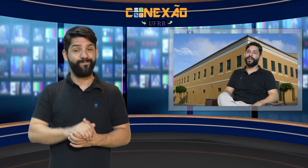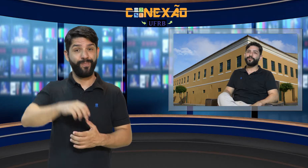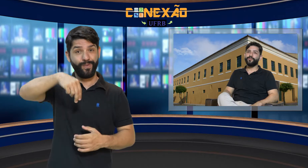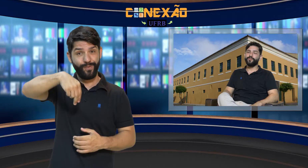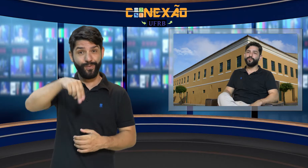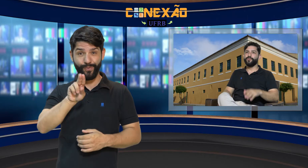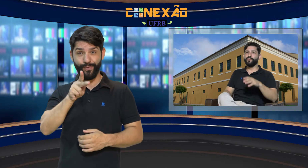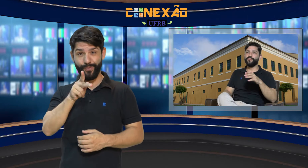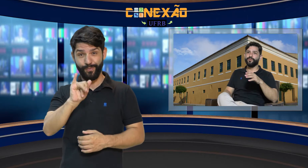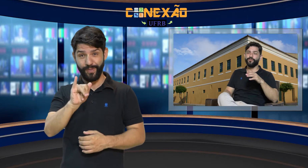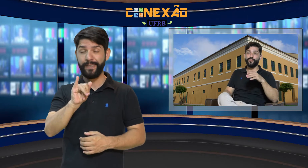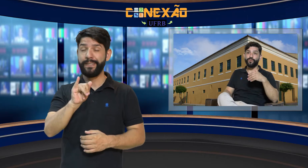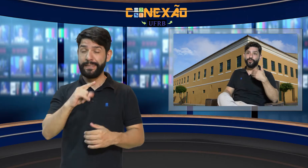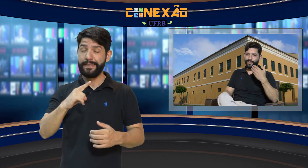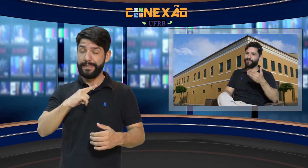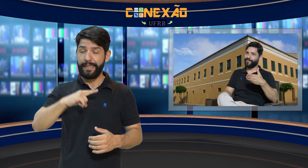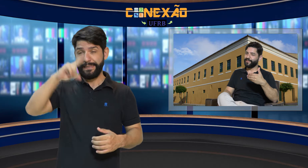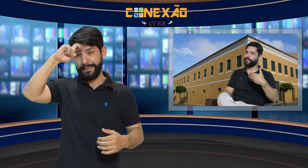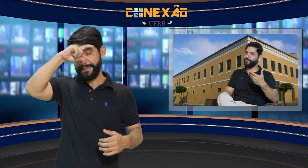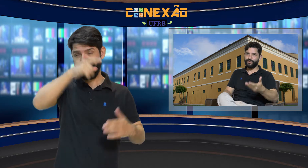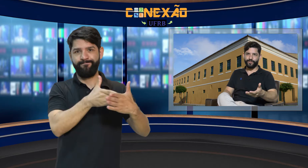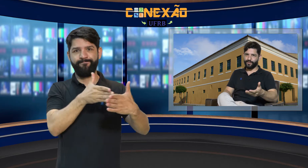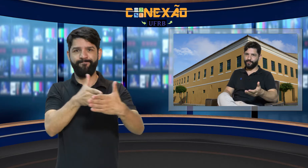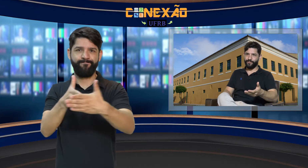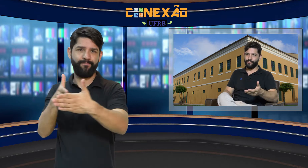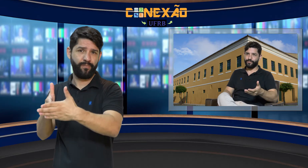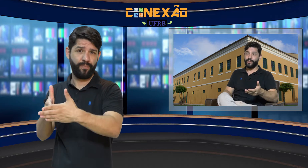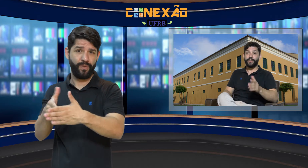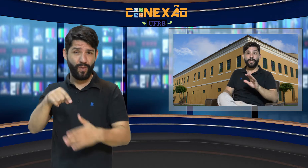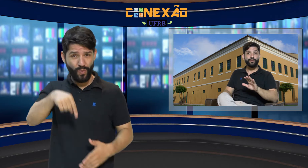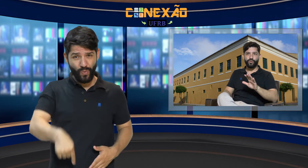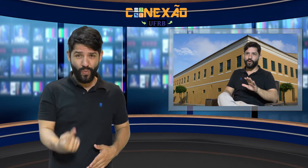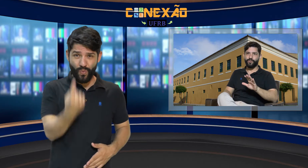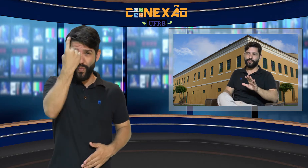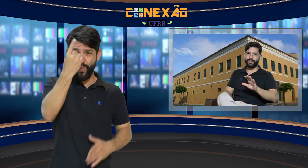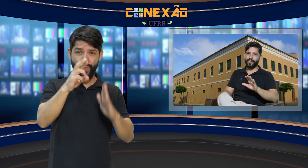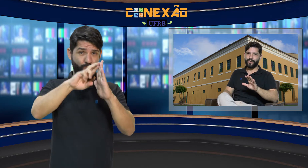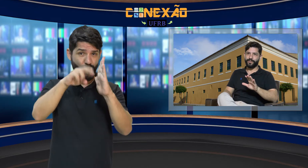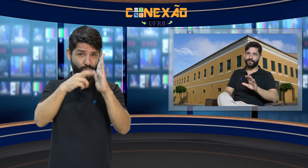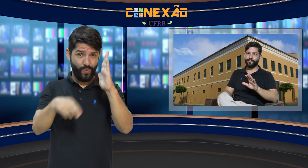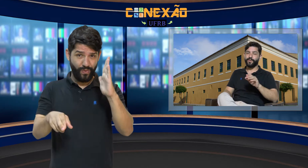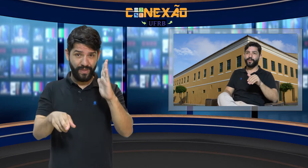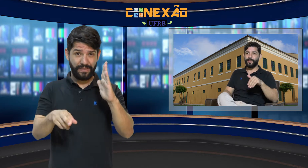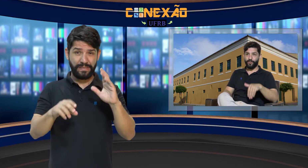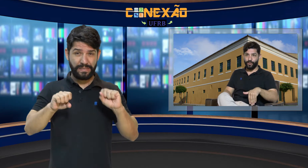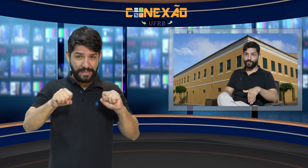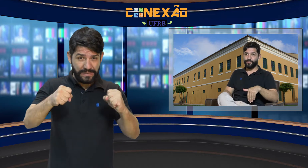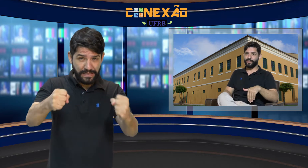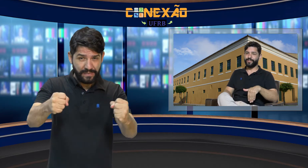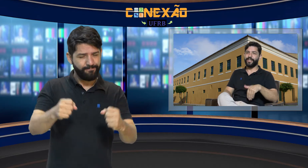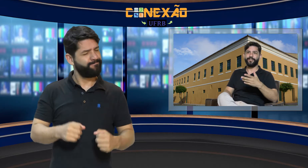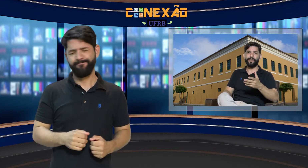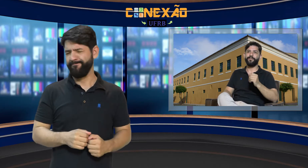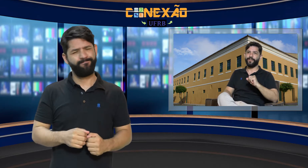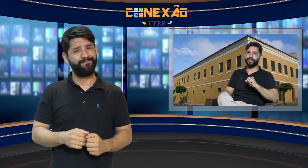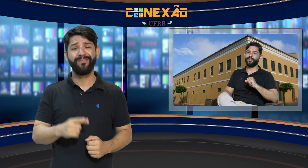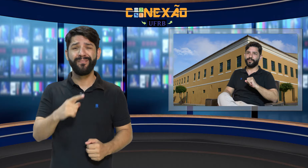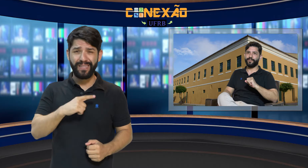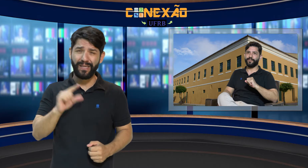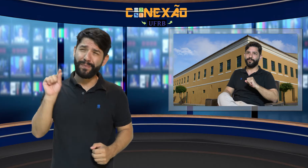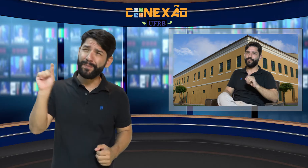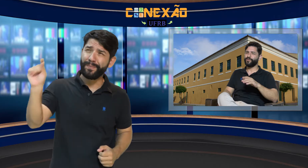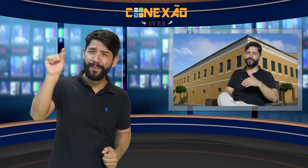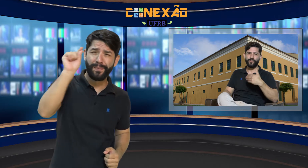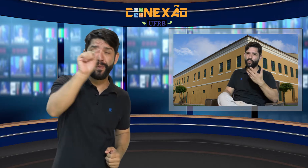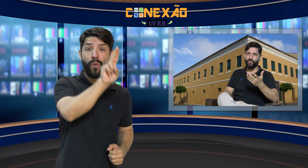De fato, o núcleo enfrenta muitos desafios. E não só a universidade, a nossa universidade tem enfrentado